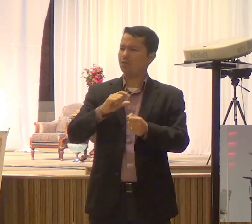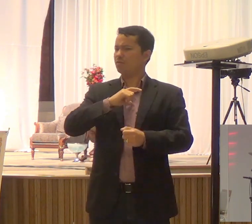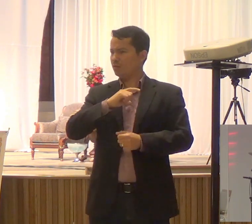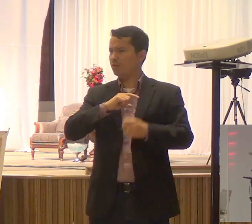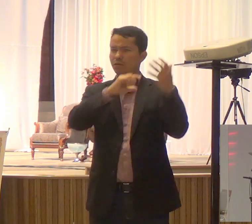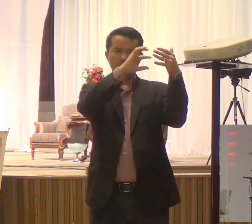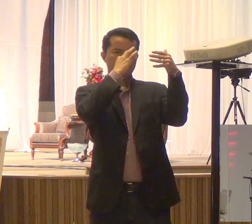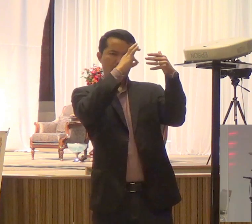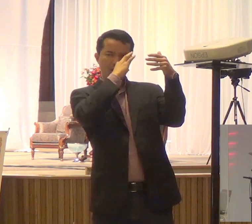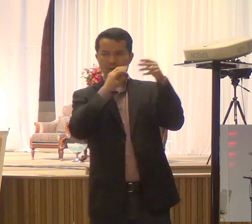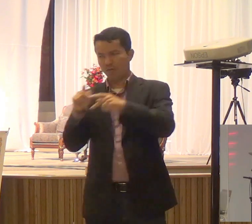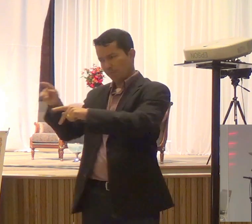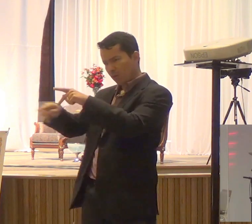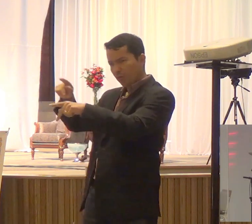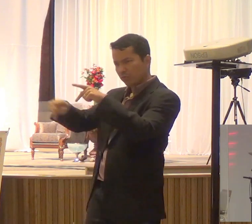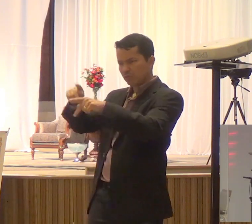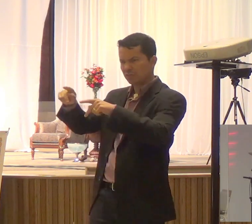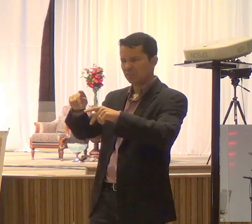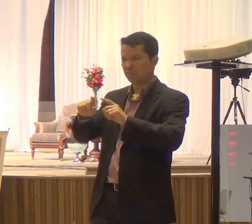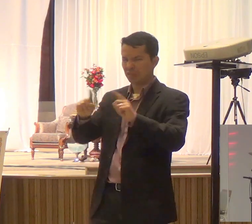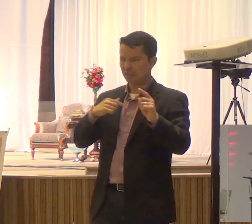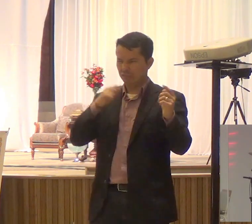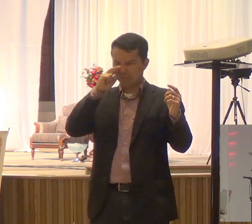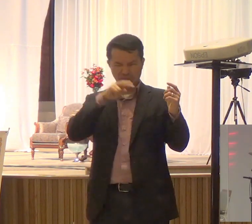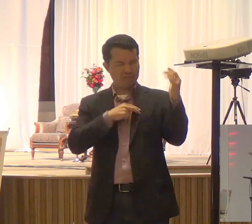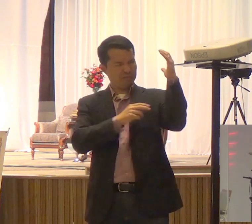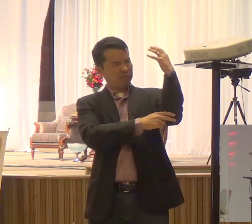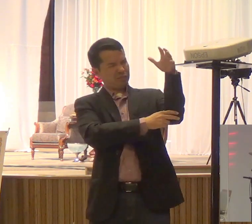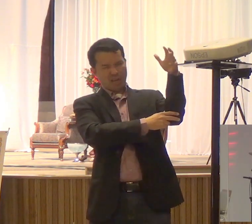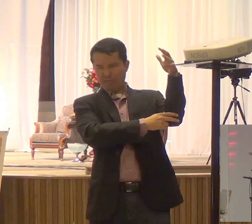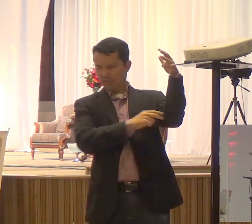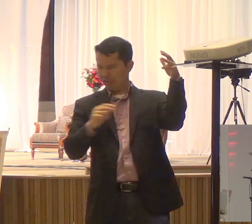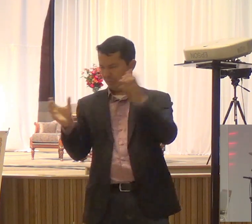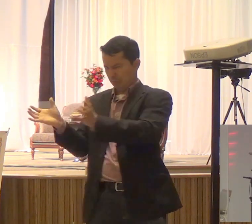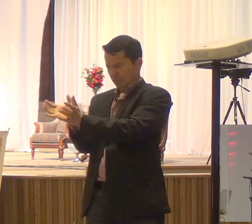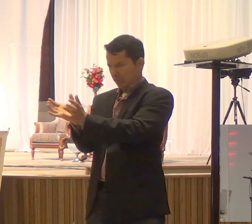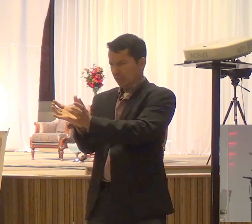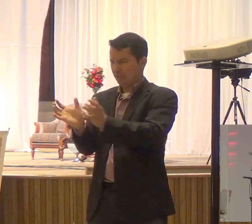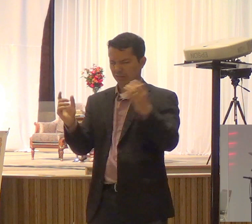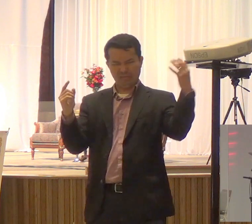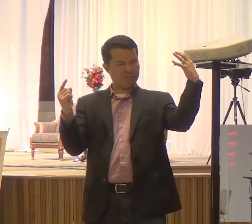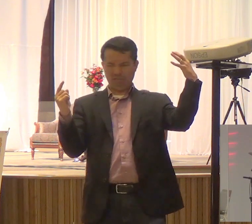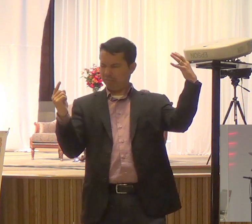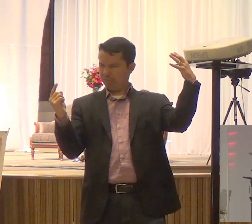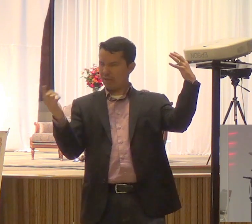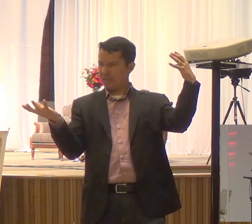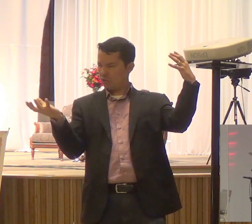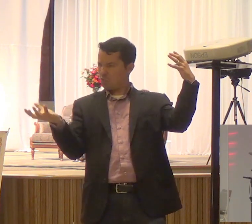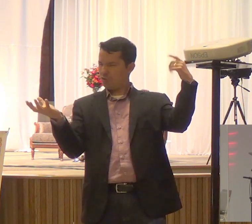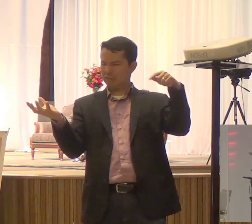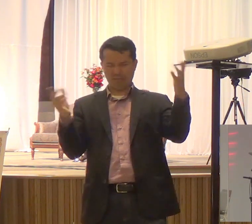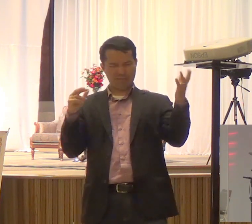videira é uma comparação estranha. A gente vai ver ele falando aqui da